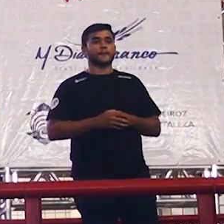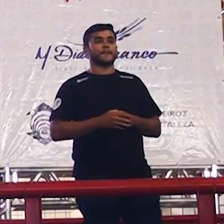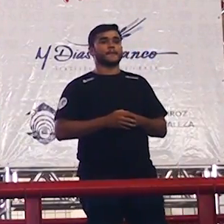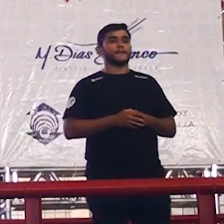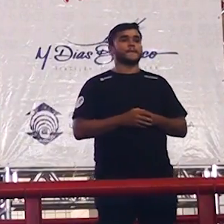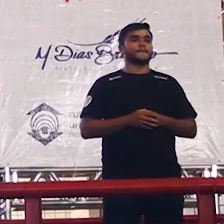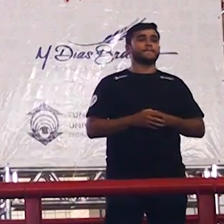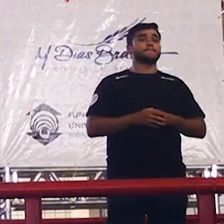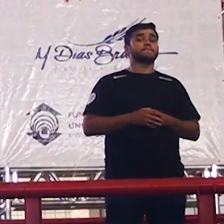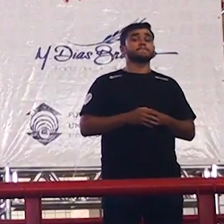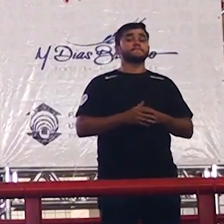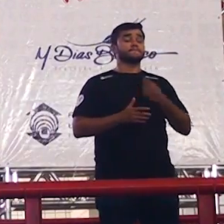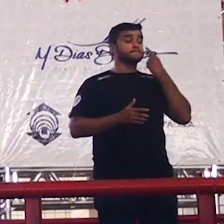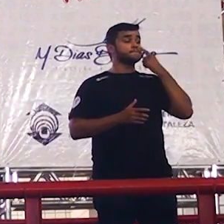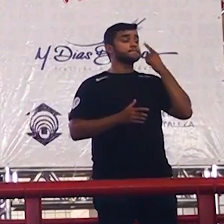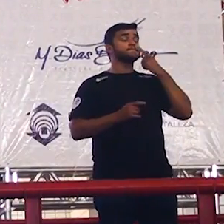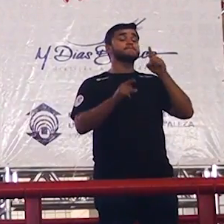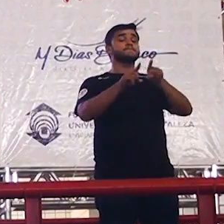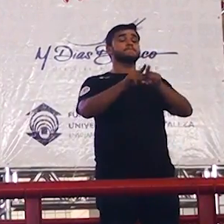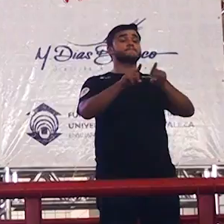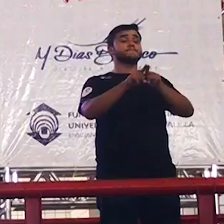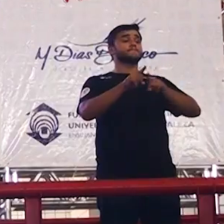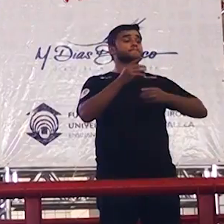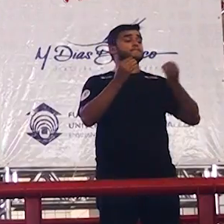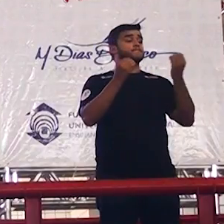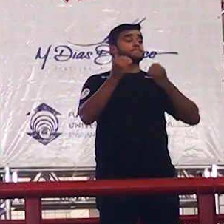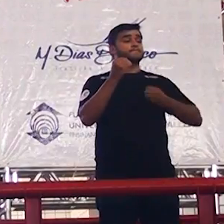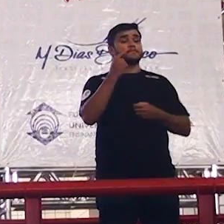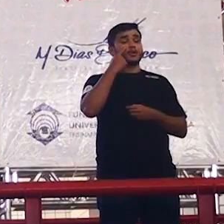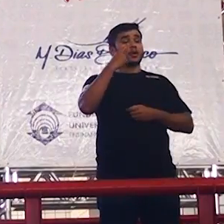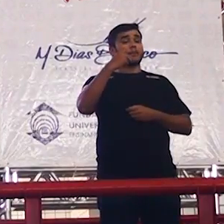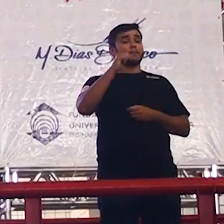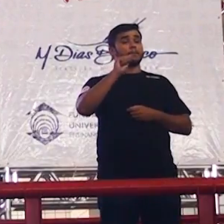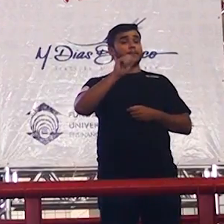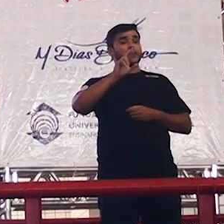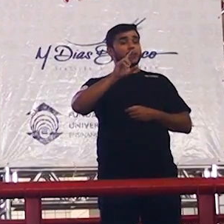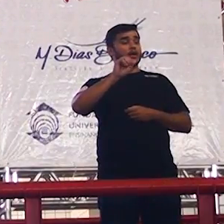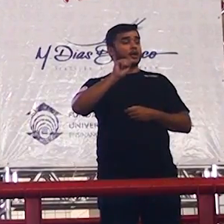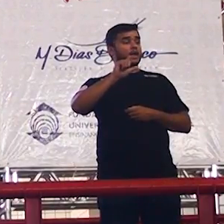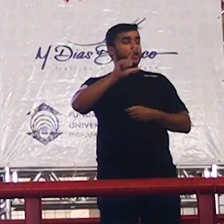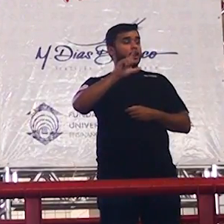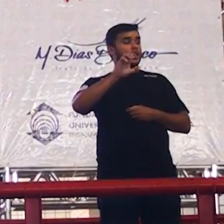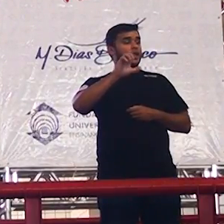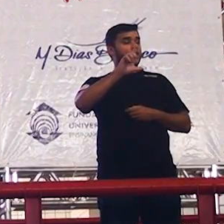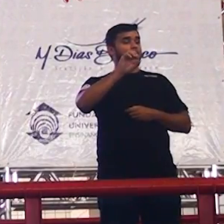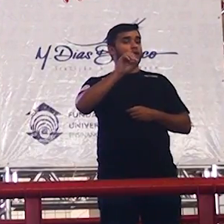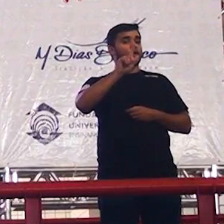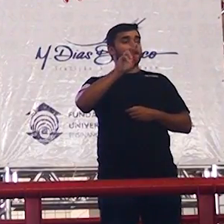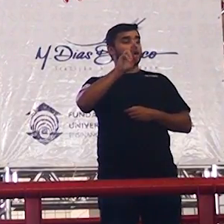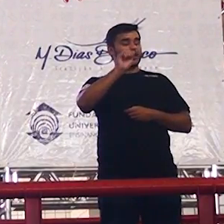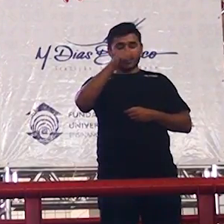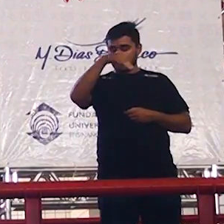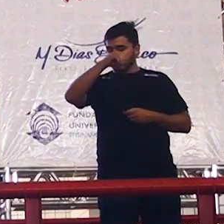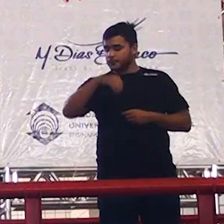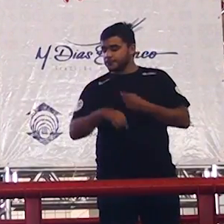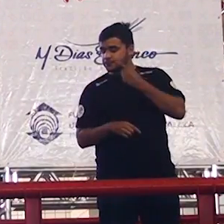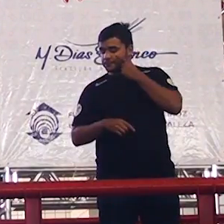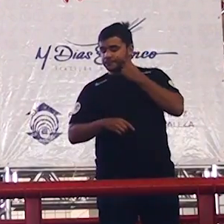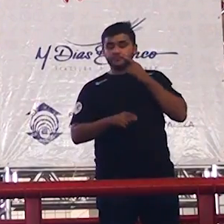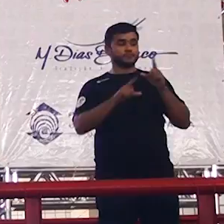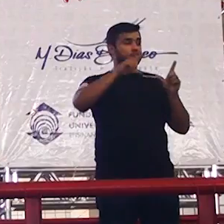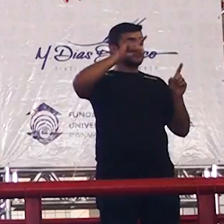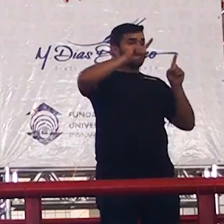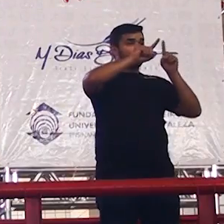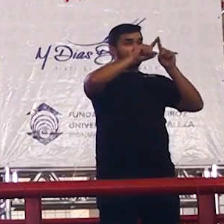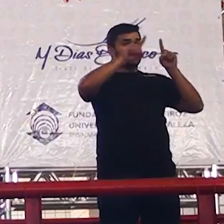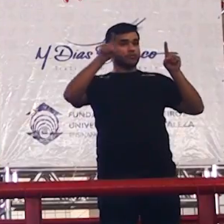Bom, e nós temos também o paralelogramo. Qual seria a área do paralelogramo? A mesma área do